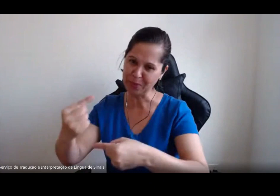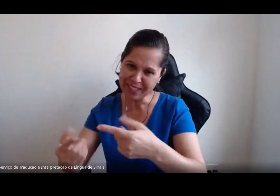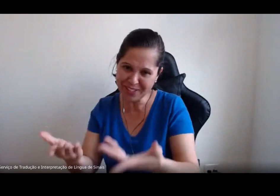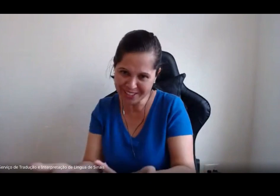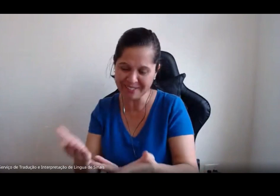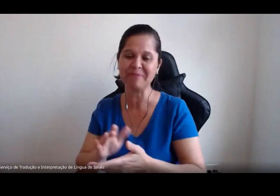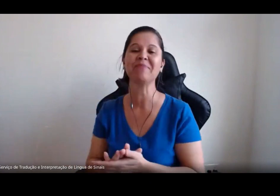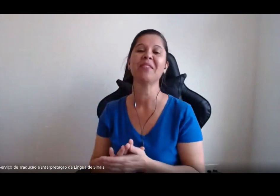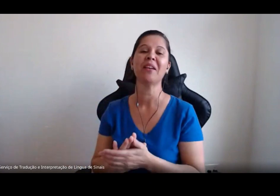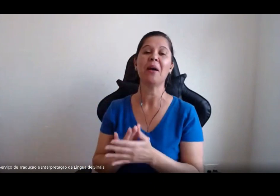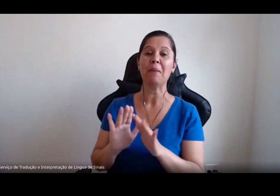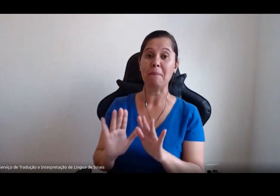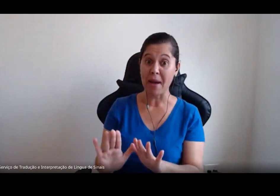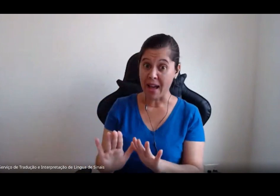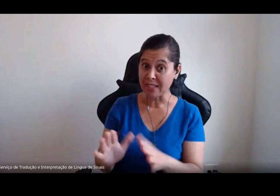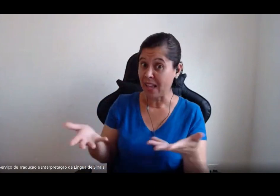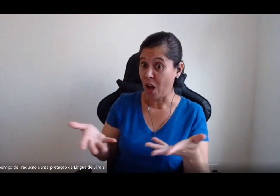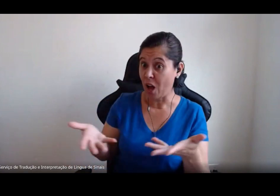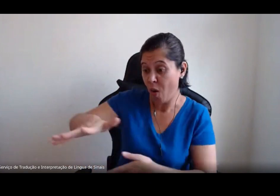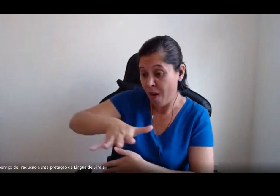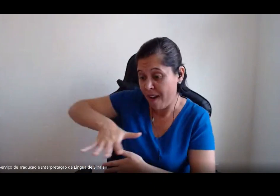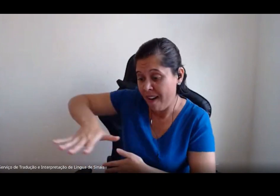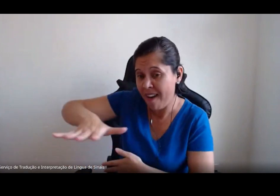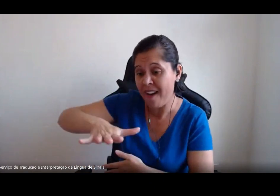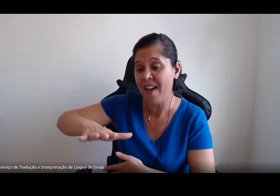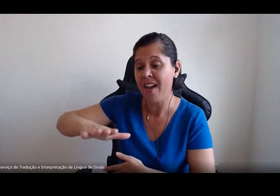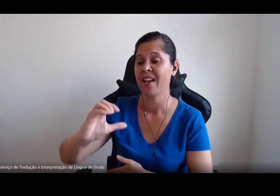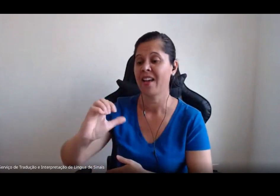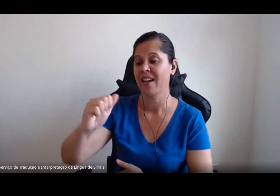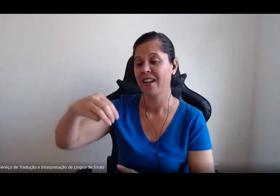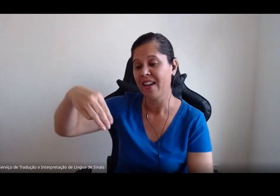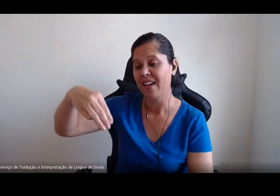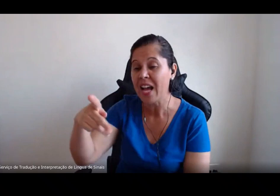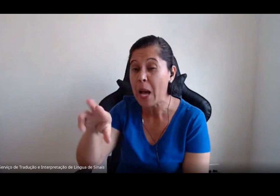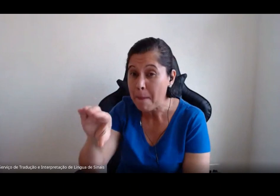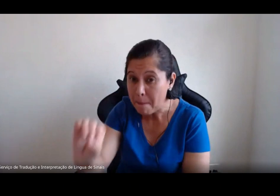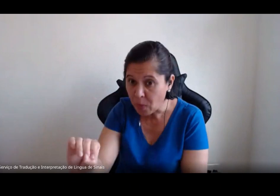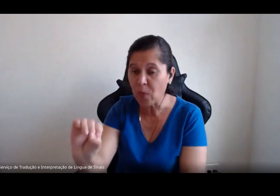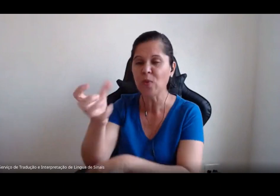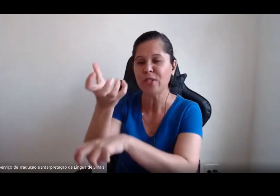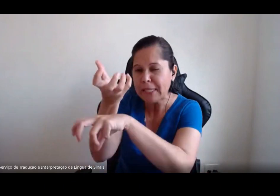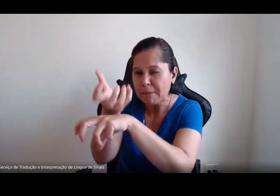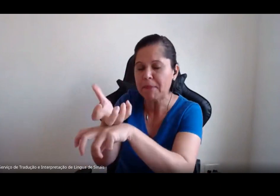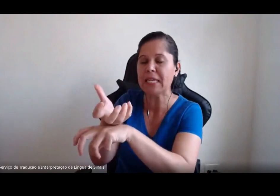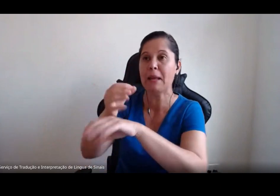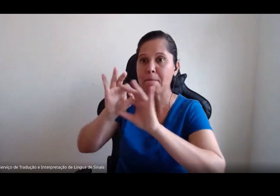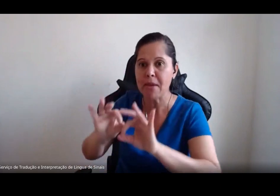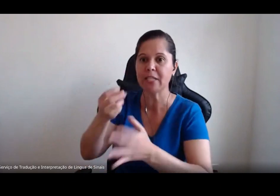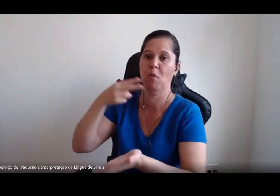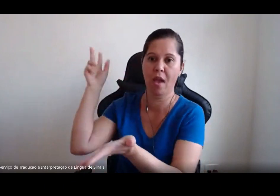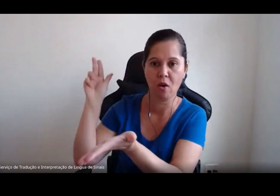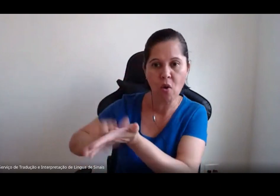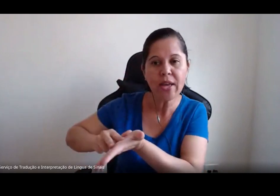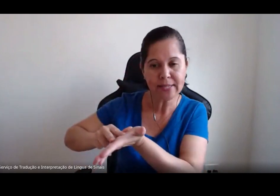que podem ser mais ou menos explícitas. No entanto, enquanto campo declarado, enquanto disciplina